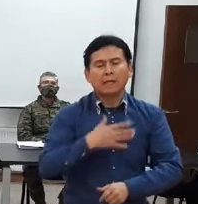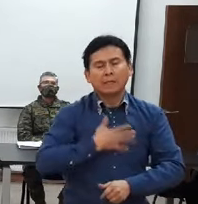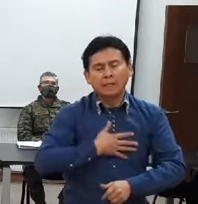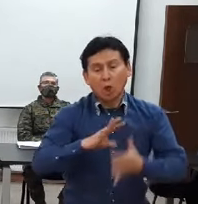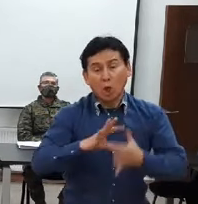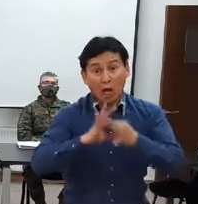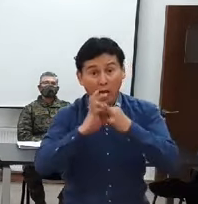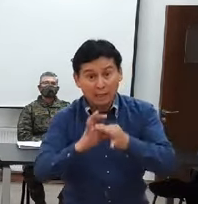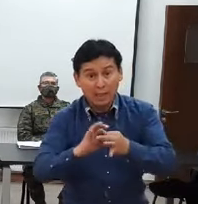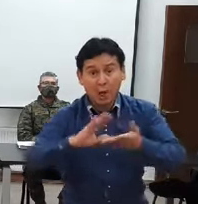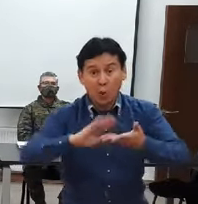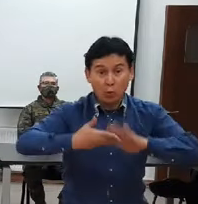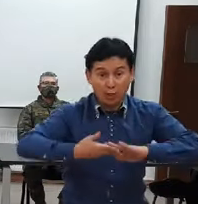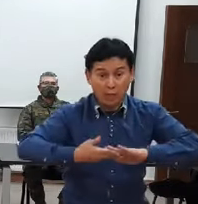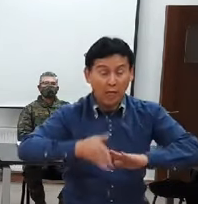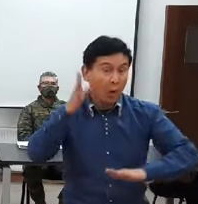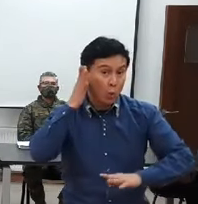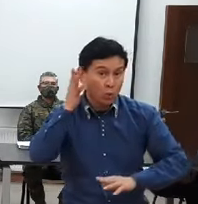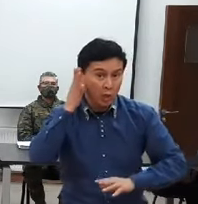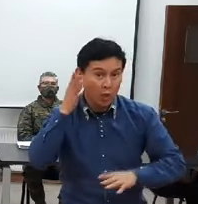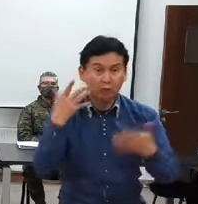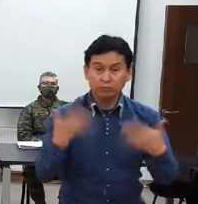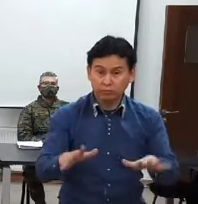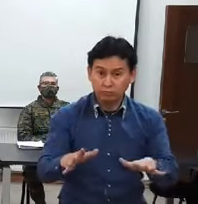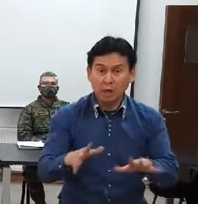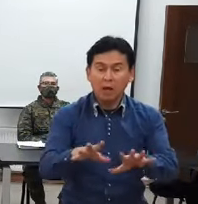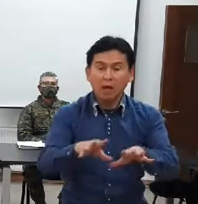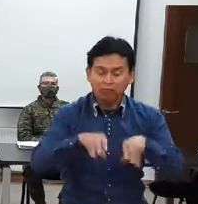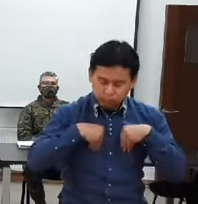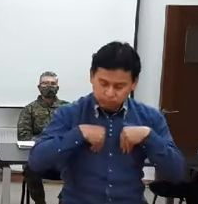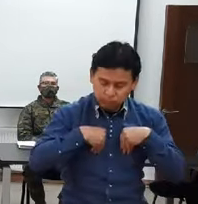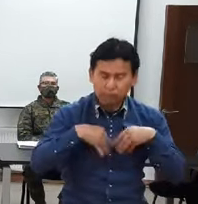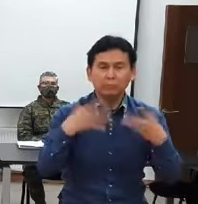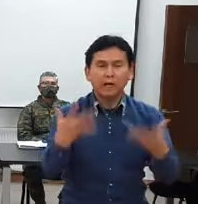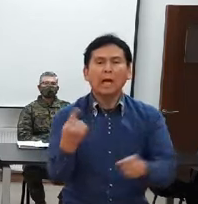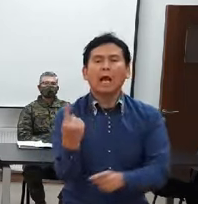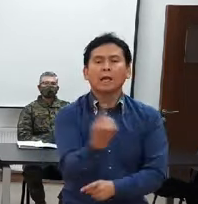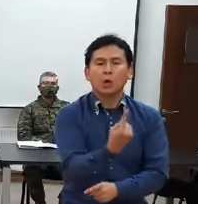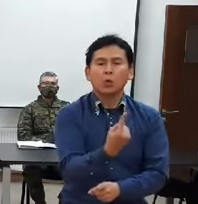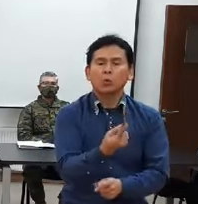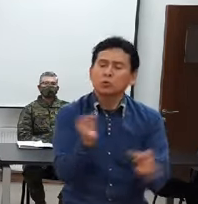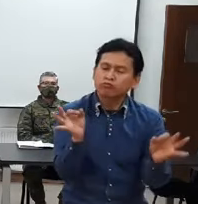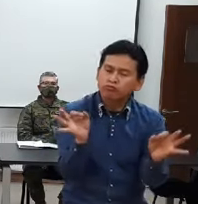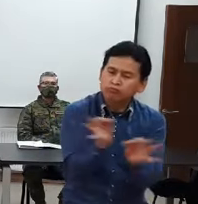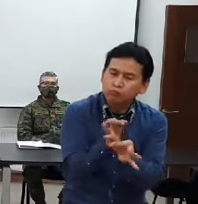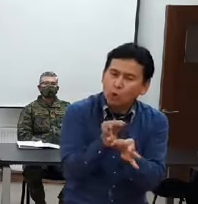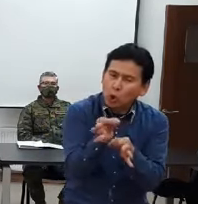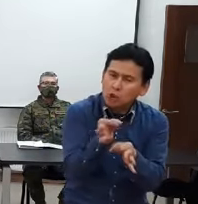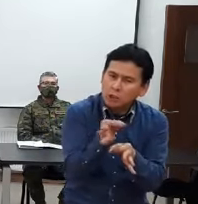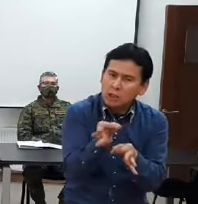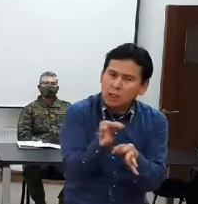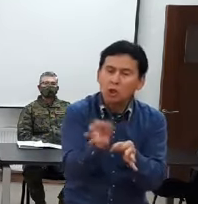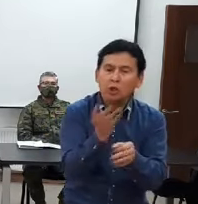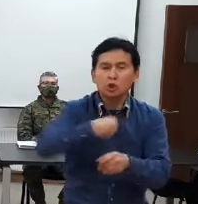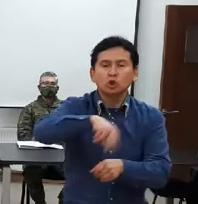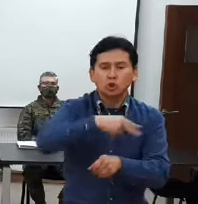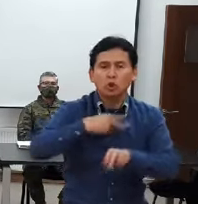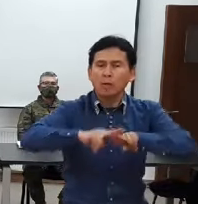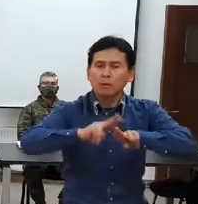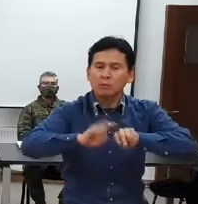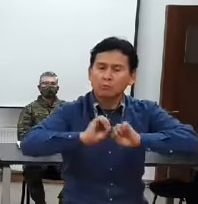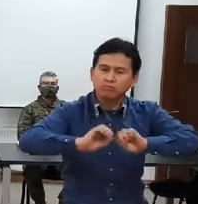la comunidad que ha escuchado, que ha acogido cada uno de los consejos y las advertencias que hemos entregado